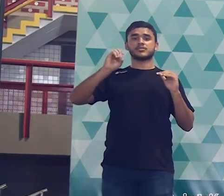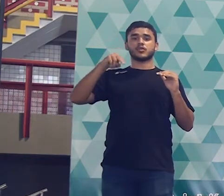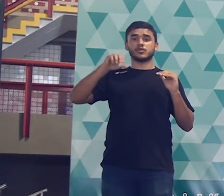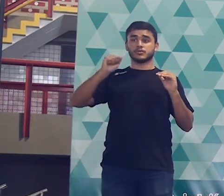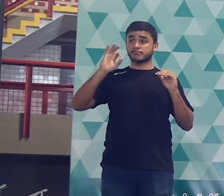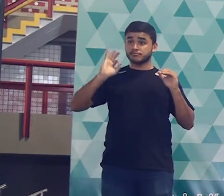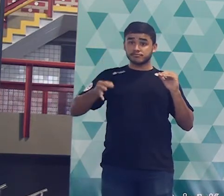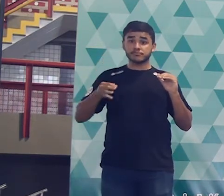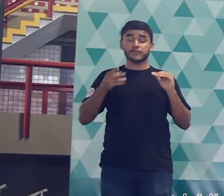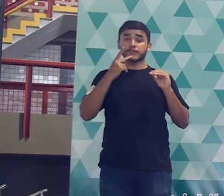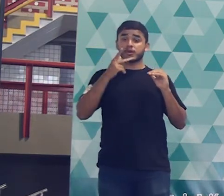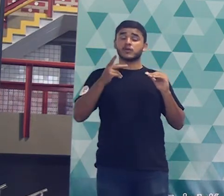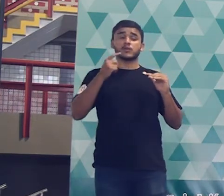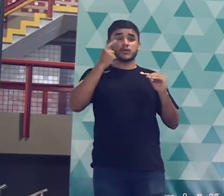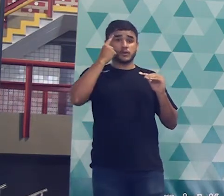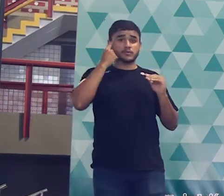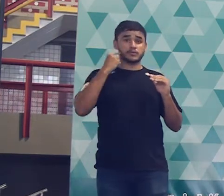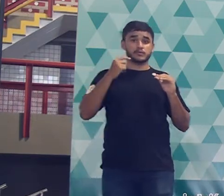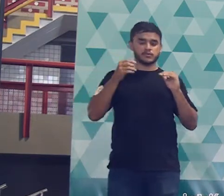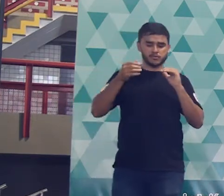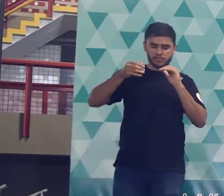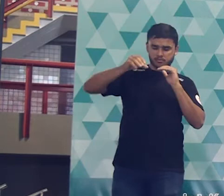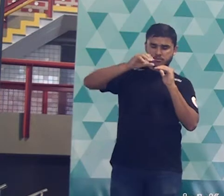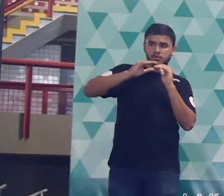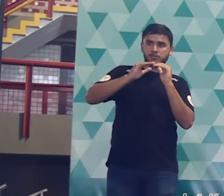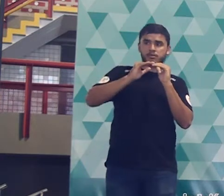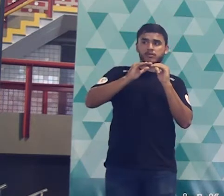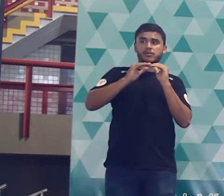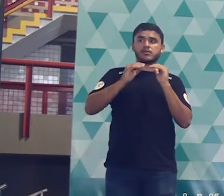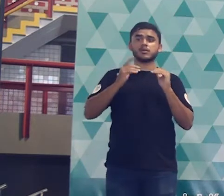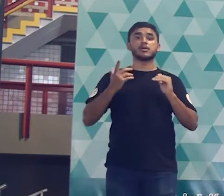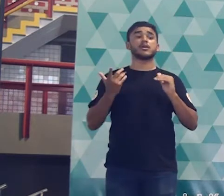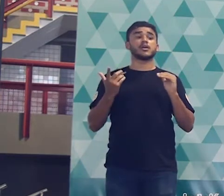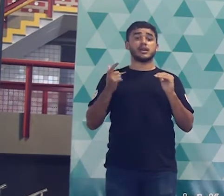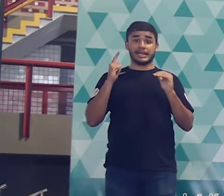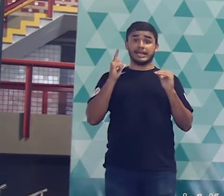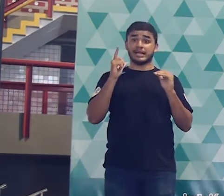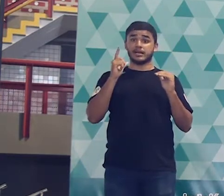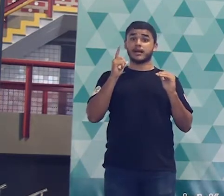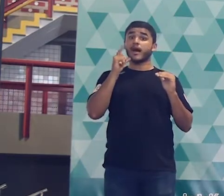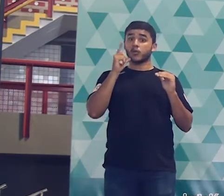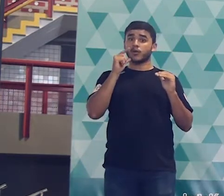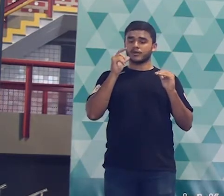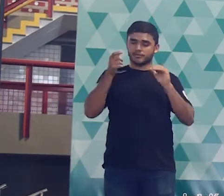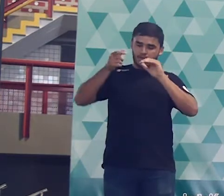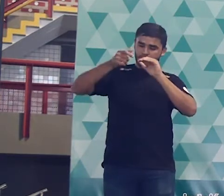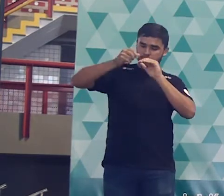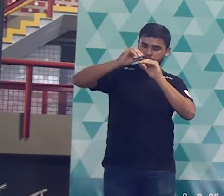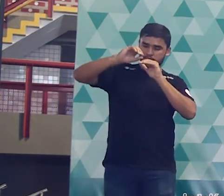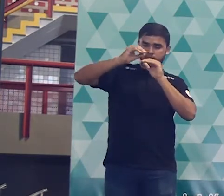no início, a acetona é sólida, líquida ou gasosa? Líquida. Pegou a